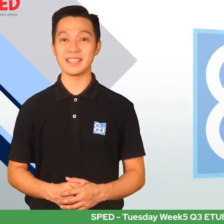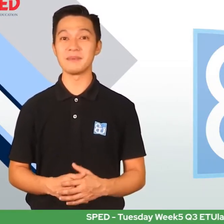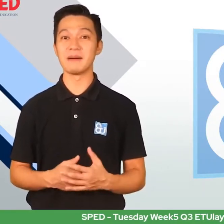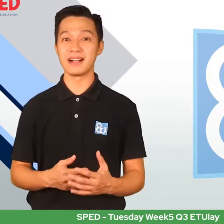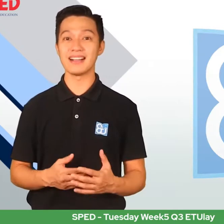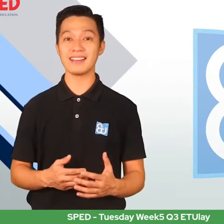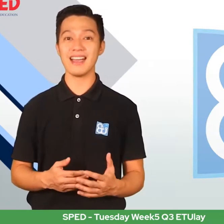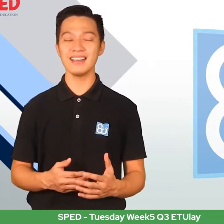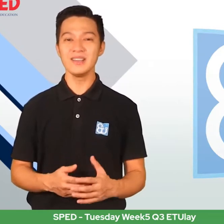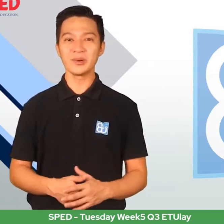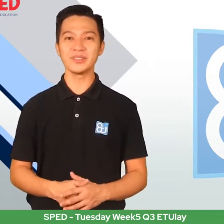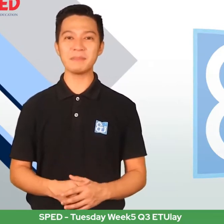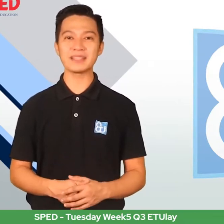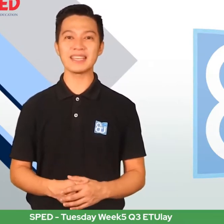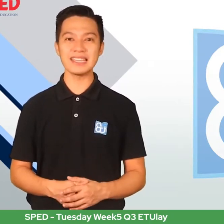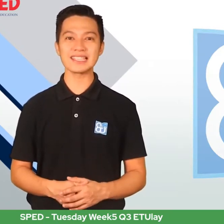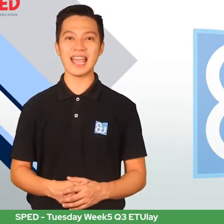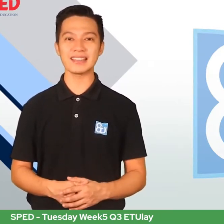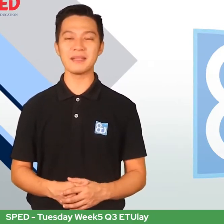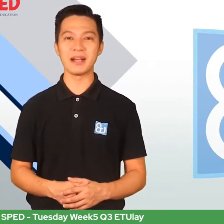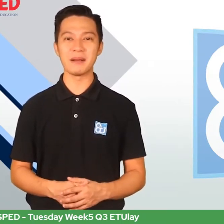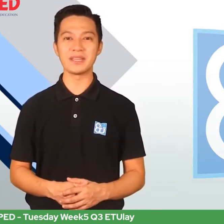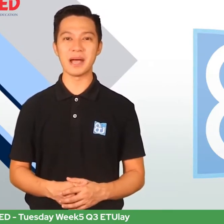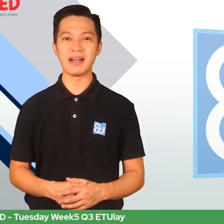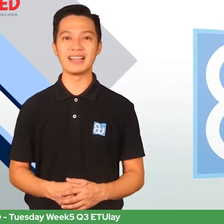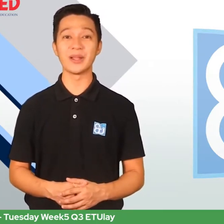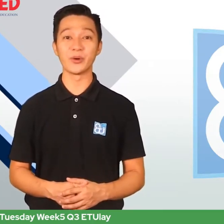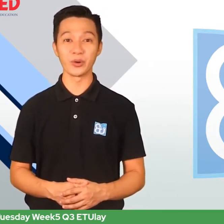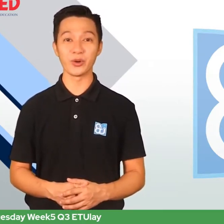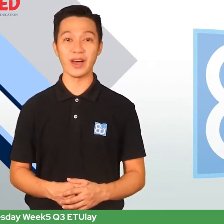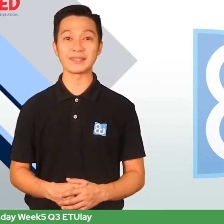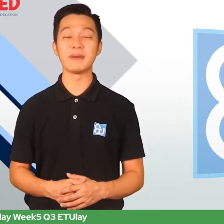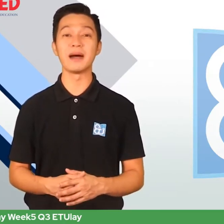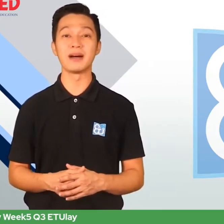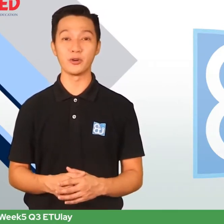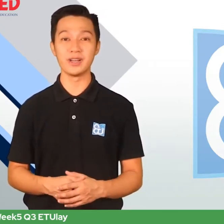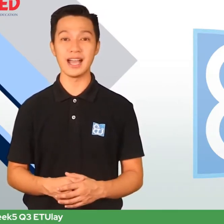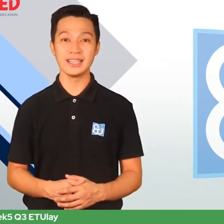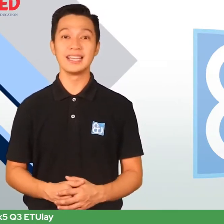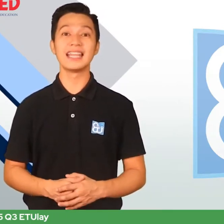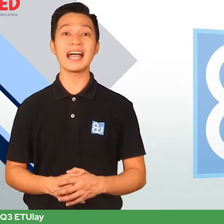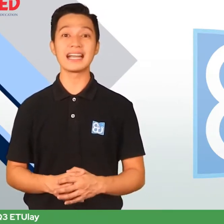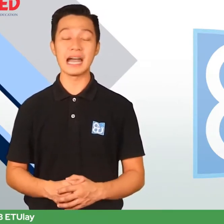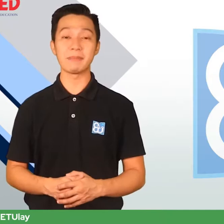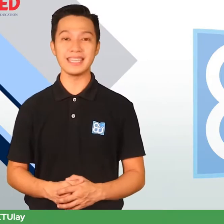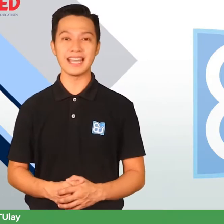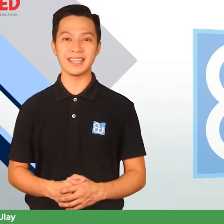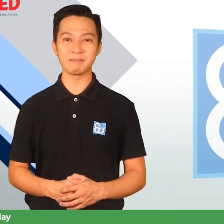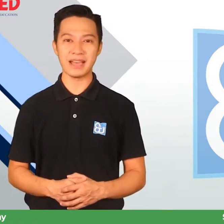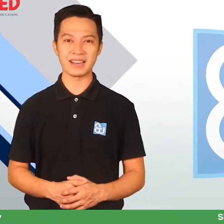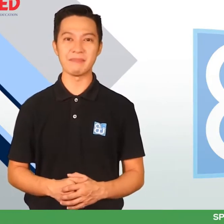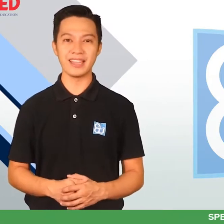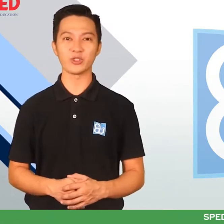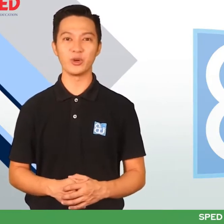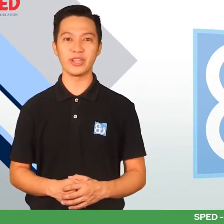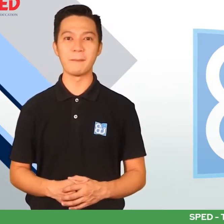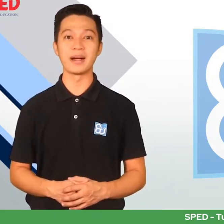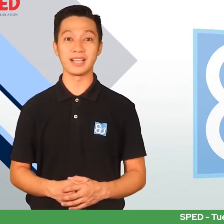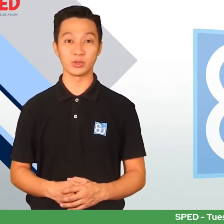ating mga mag-aaral, kundi pati rin sa ating mga minamahal na guro at mga magulang na kaagapay natin para maituloy ang